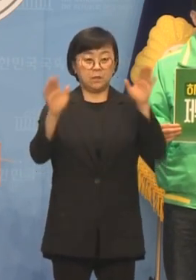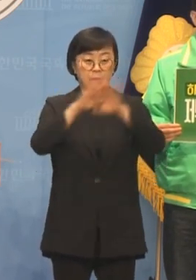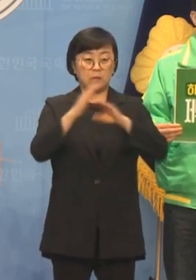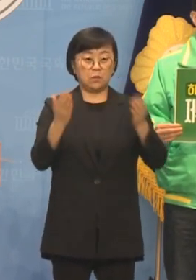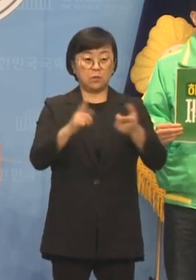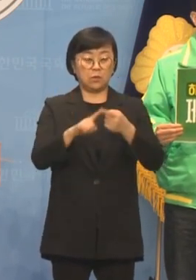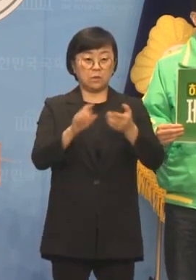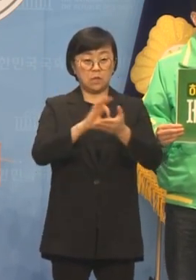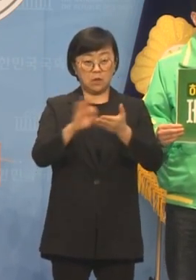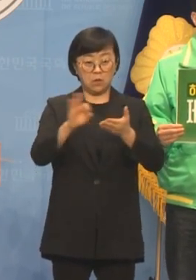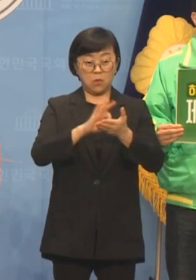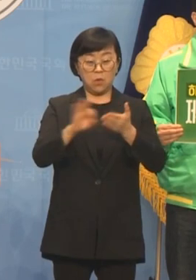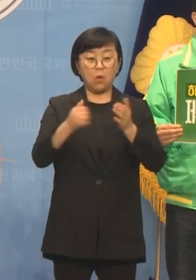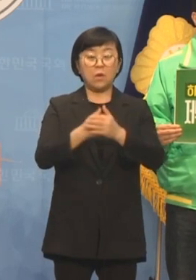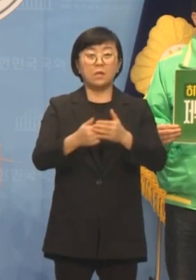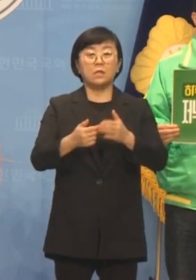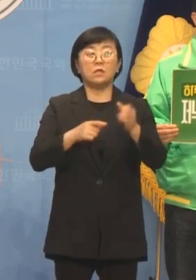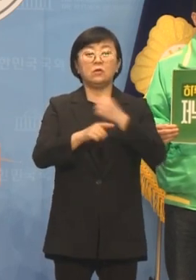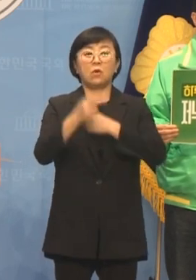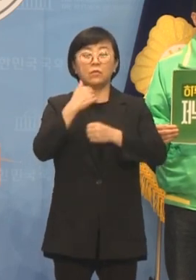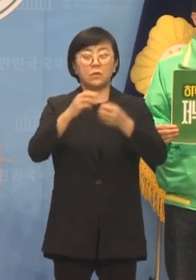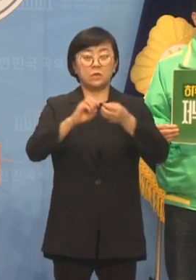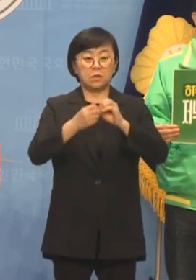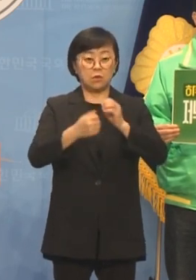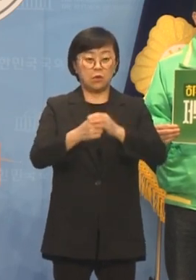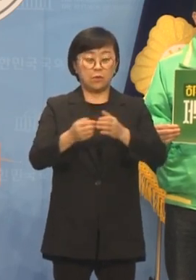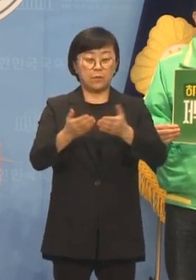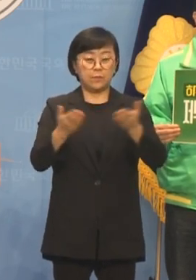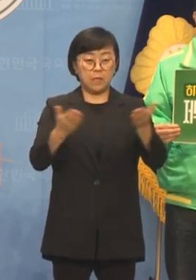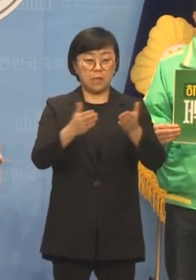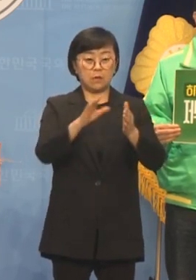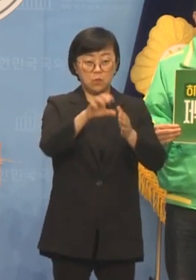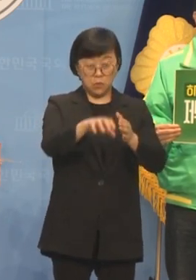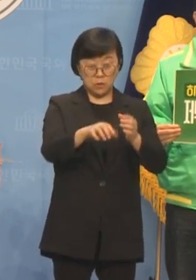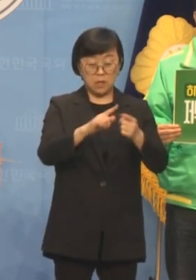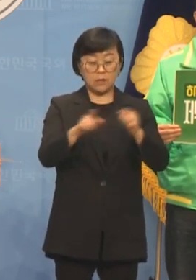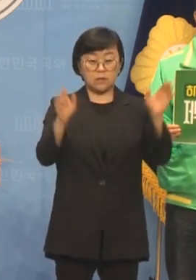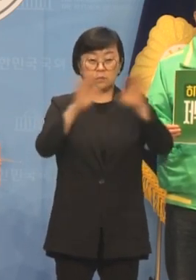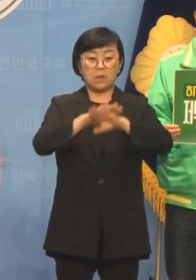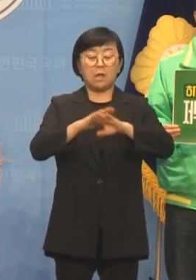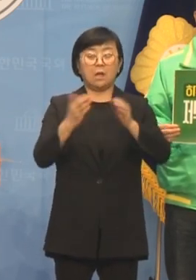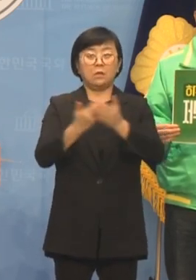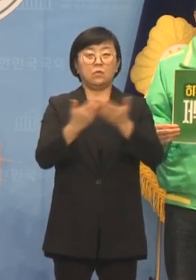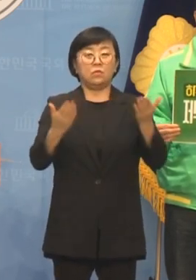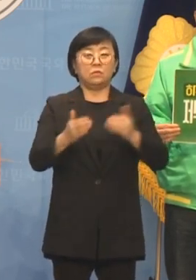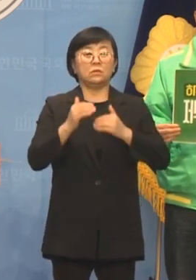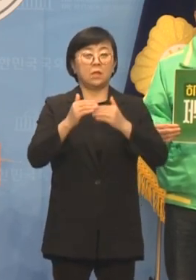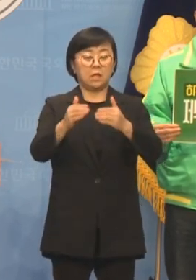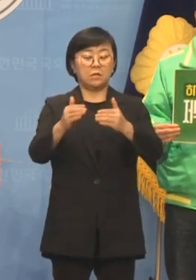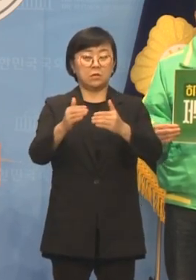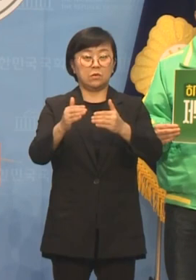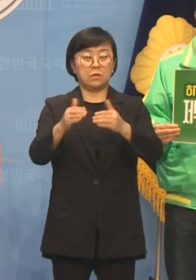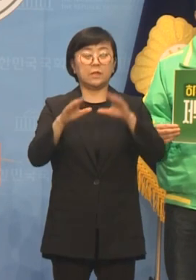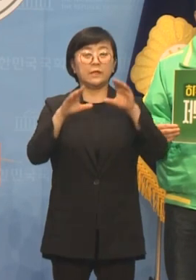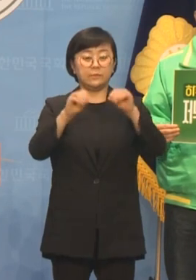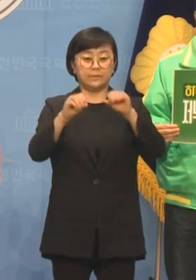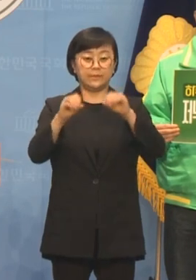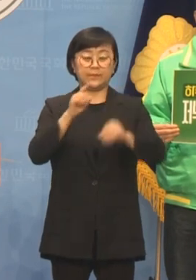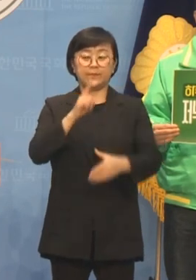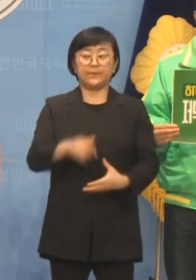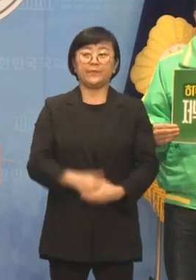노동을 사용할 사유가 없는 제조업 등 생산직의 심야 노동을 단계적으로 검지